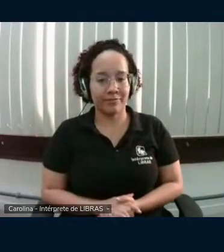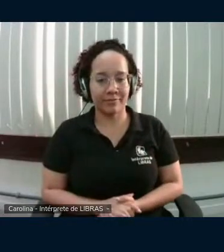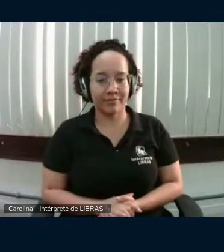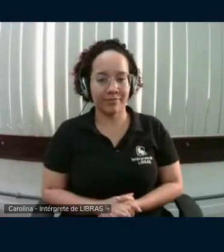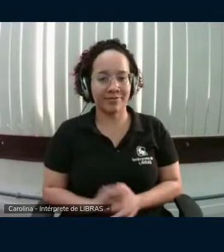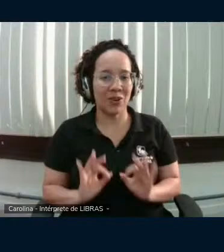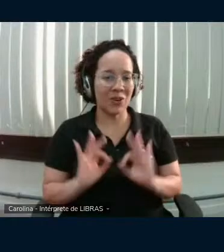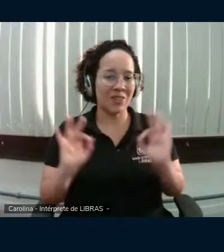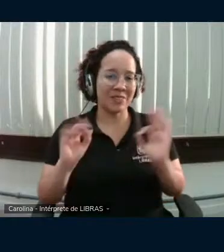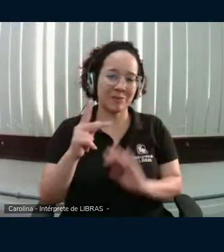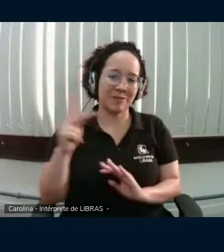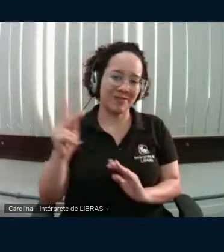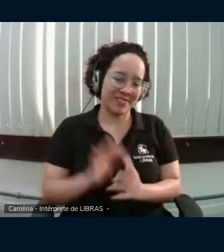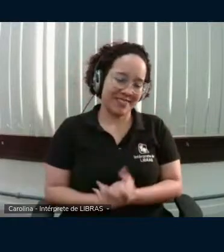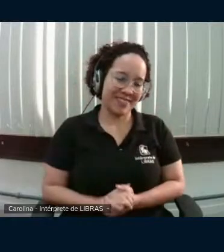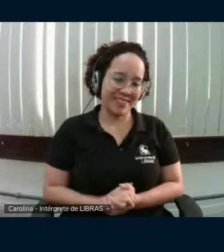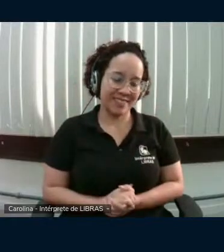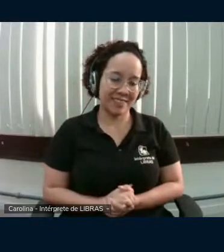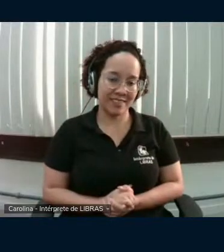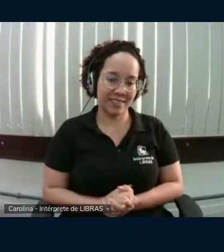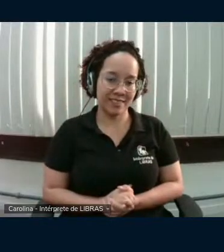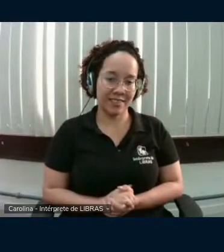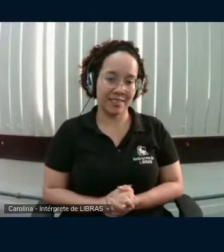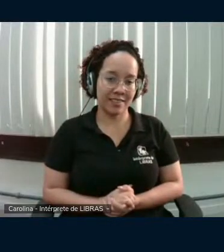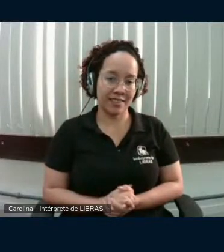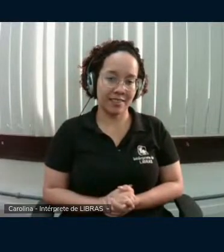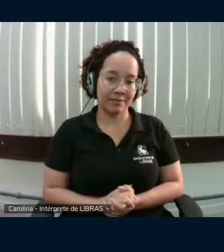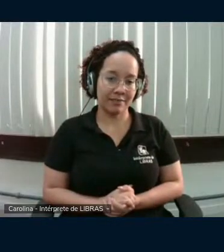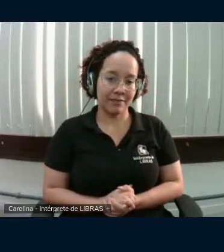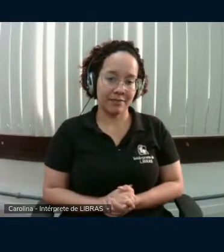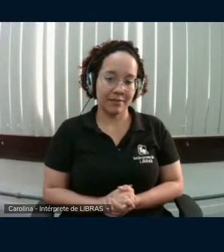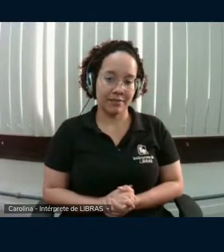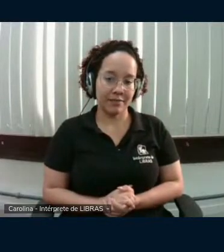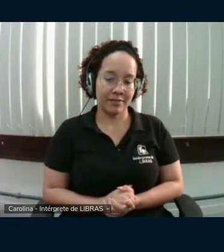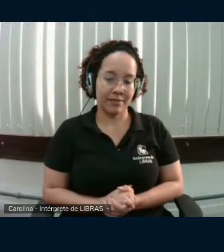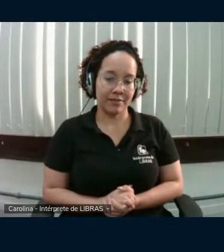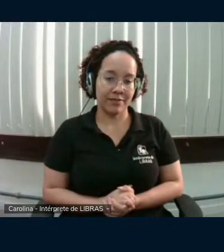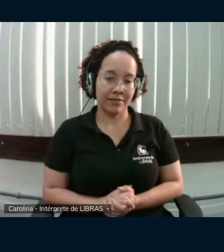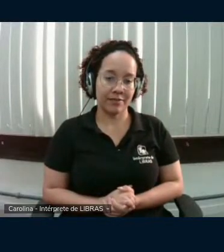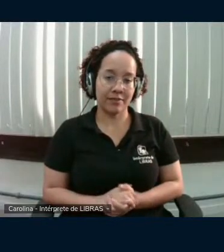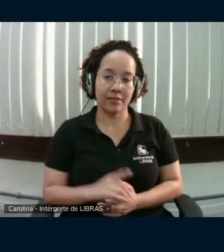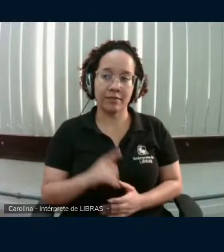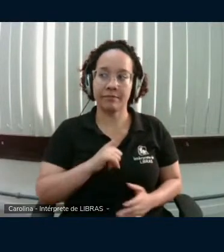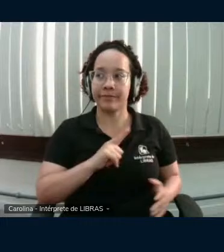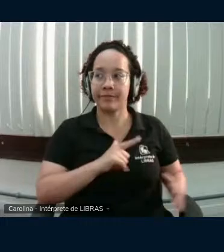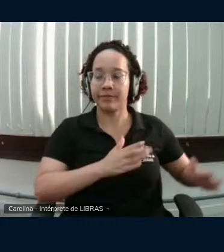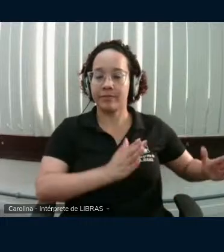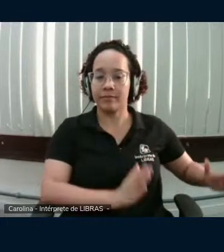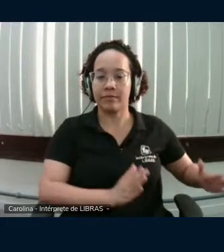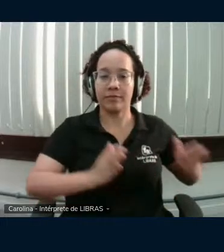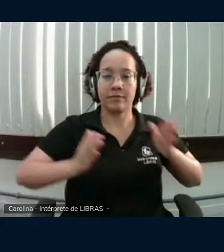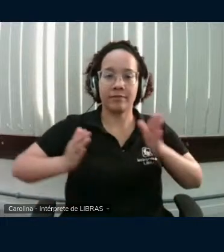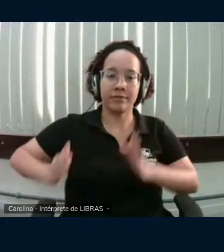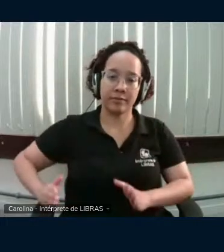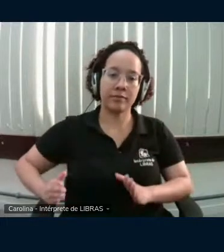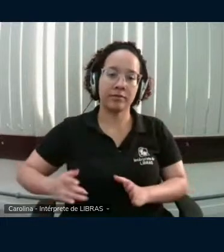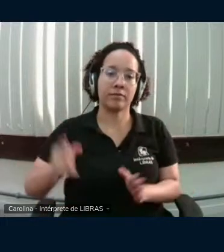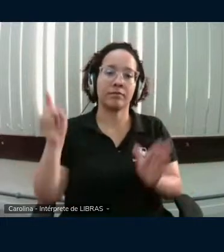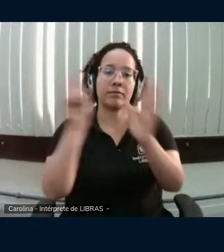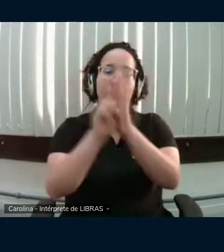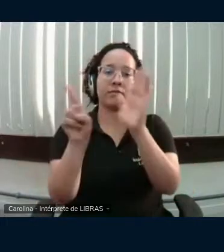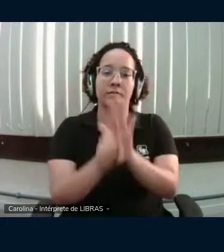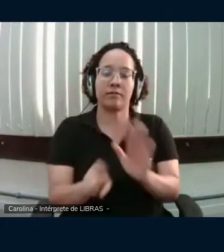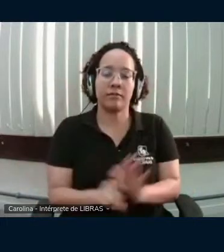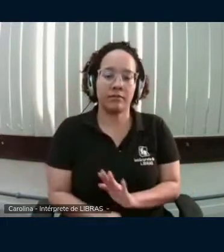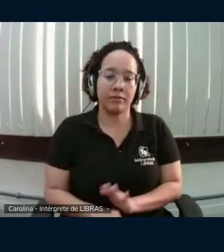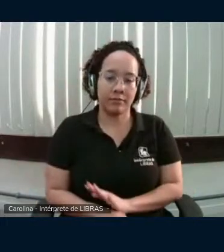Ótimo, professora. Minha gente, a gente vai fazer esse foram dois blocos, combinado, né? Dois blocos de três questões,